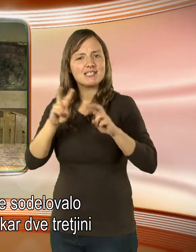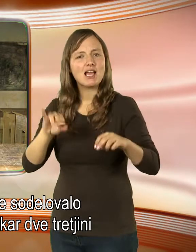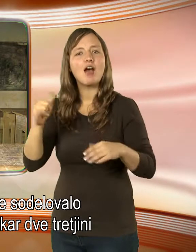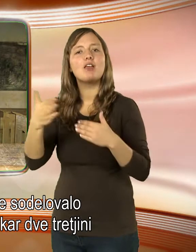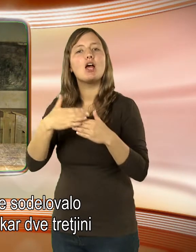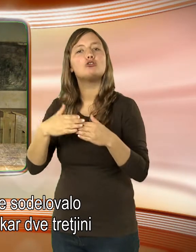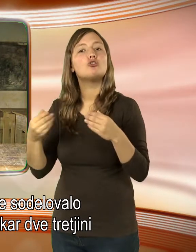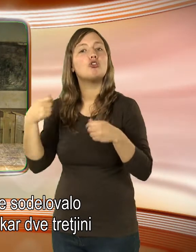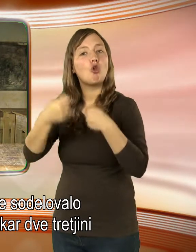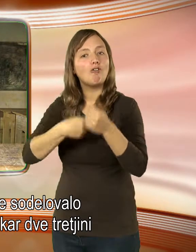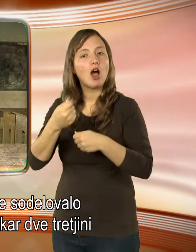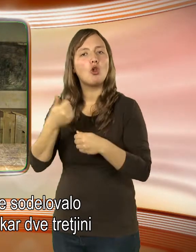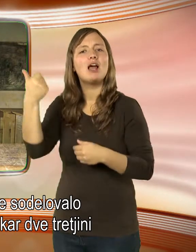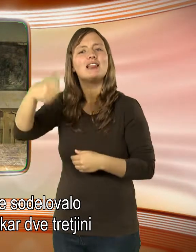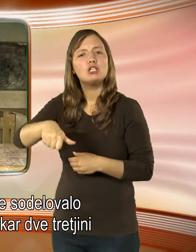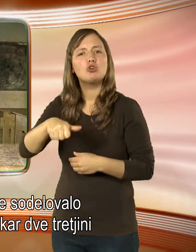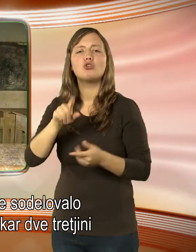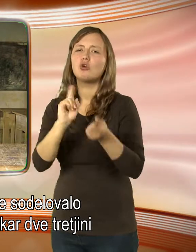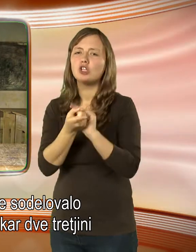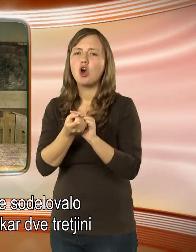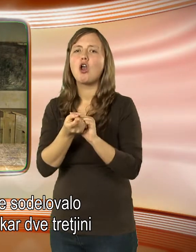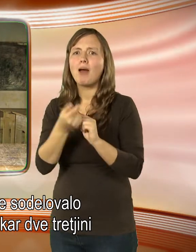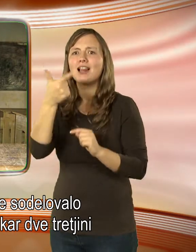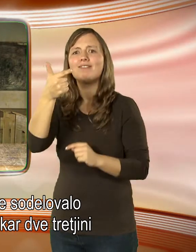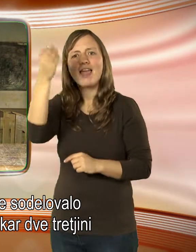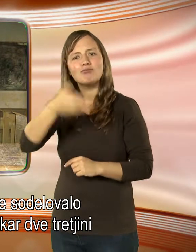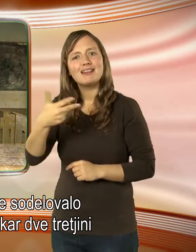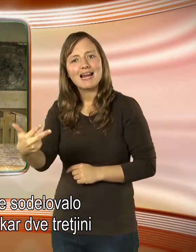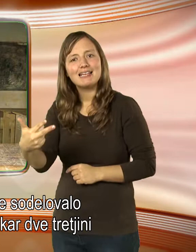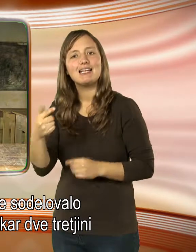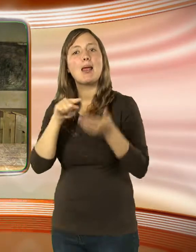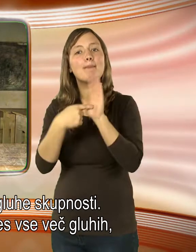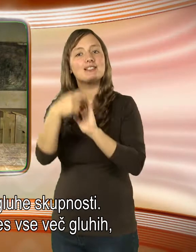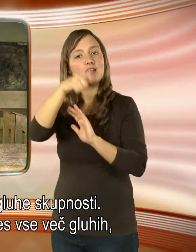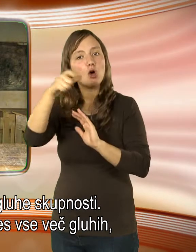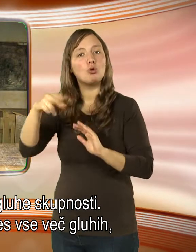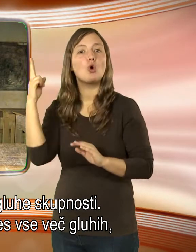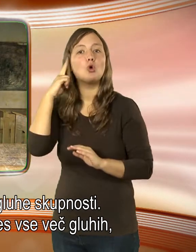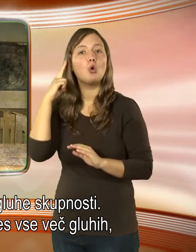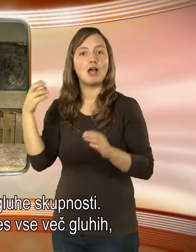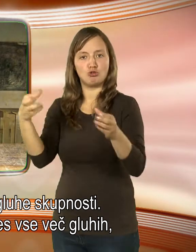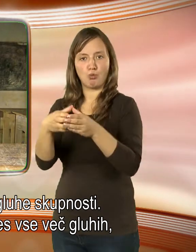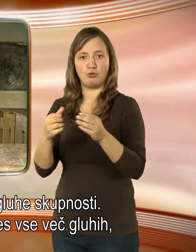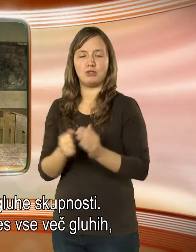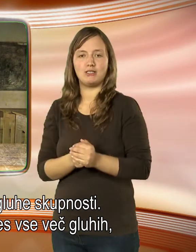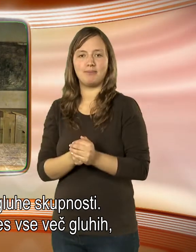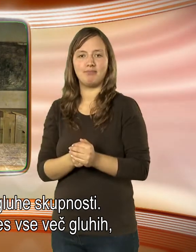V raziskavi je sodelovalo 1000 oziroma kar 2/3 predstavnikov gluhe